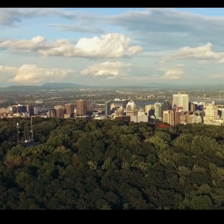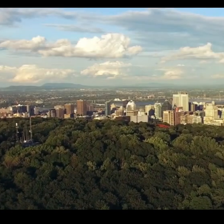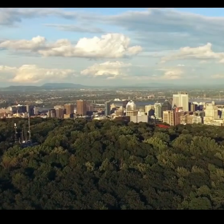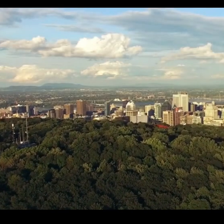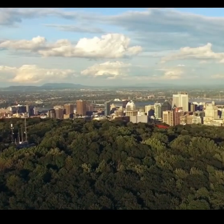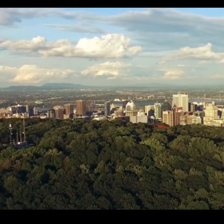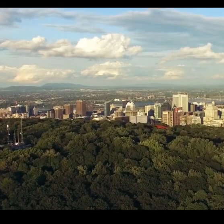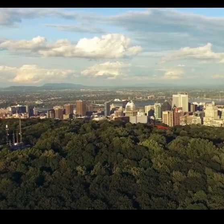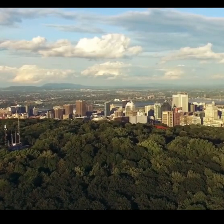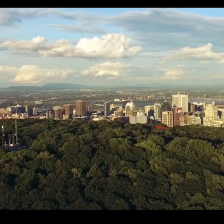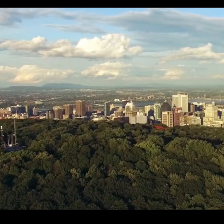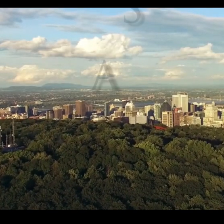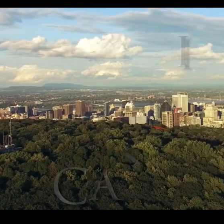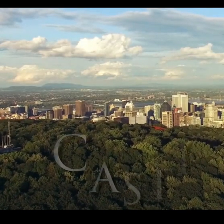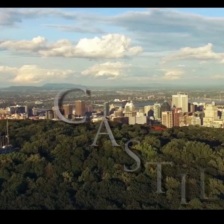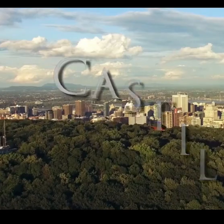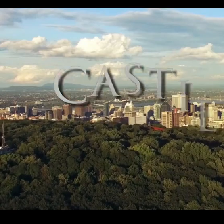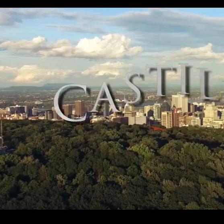Música